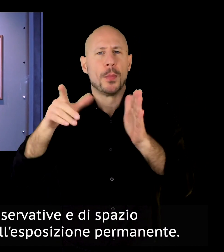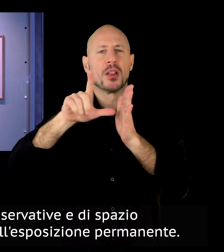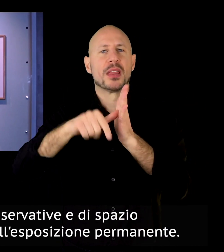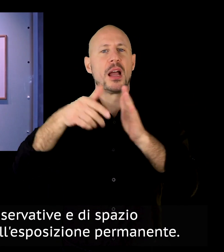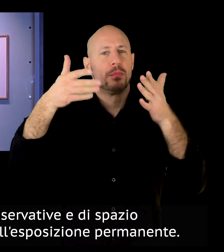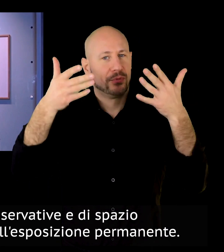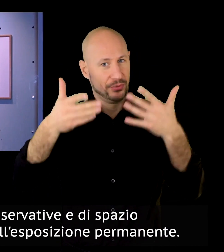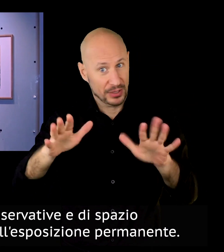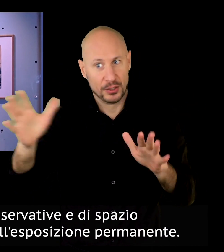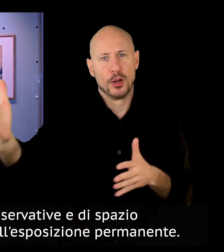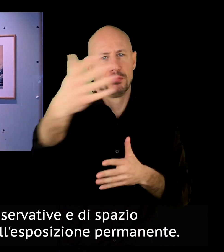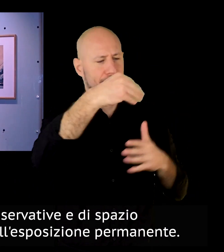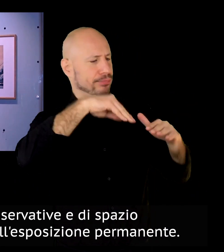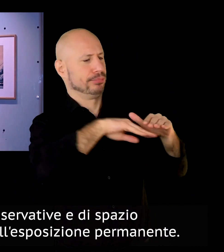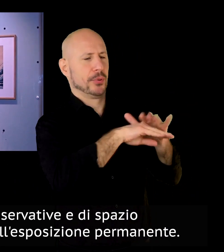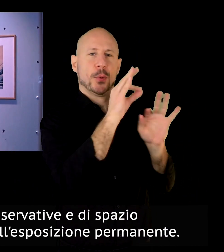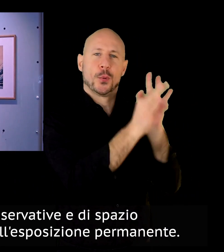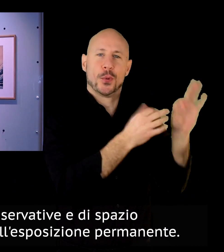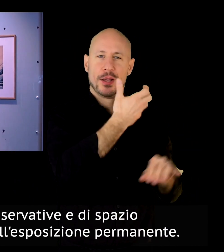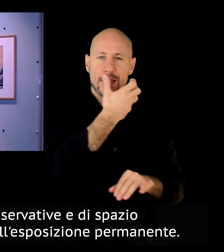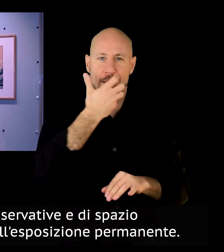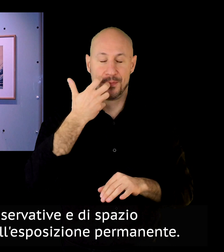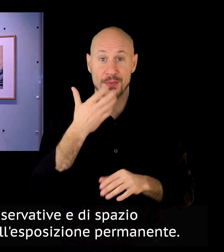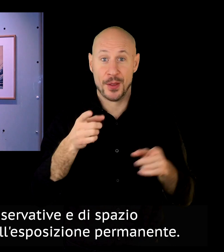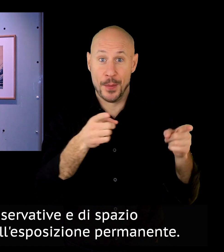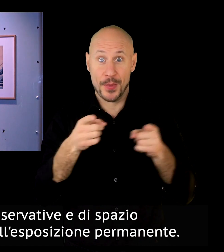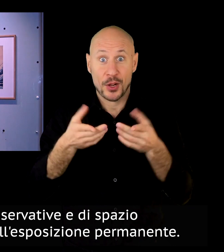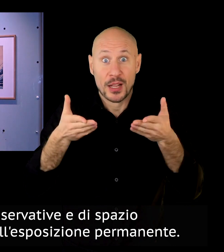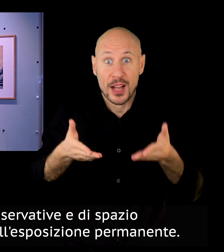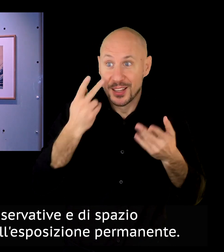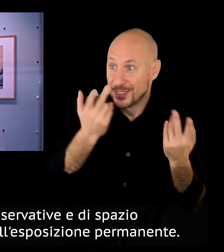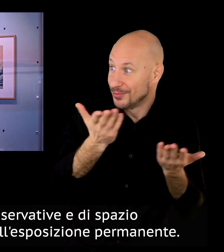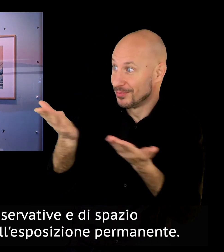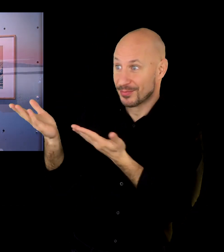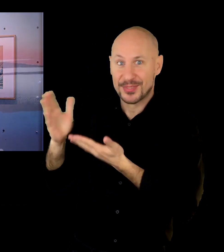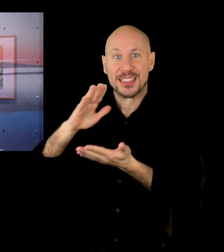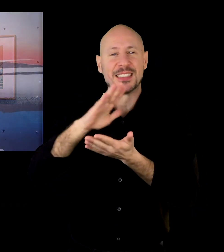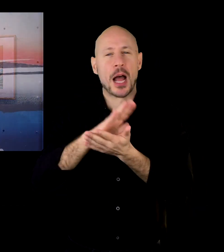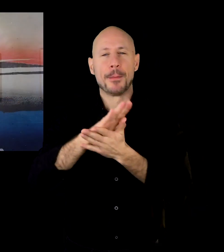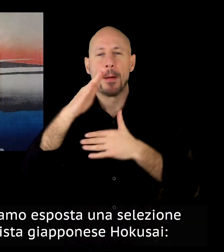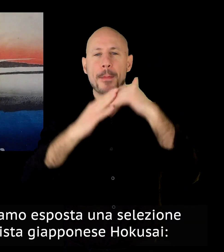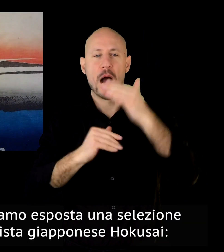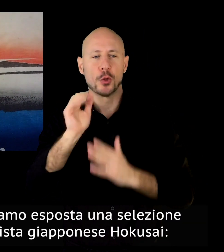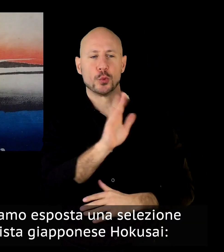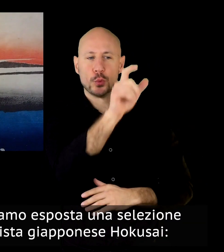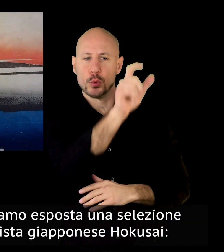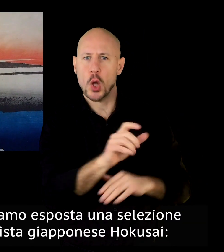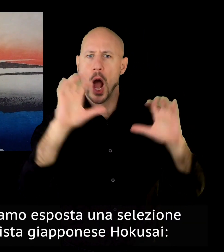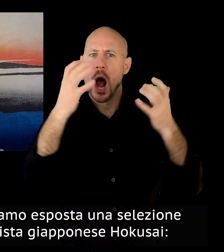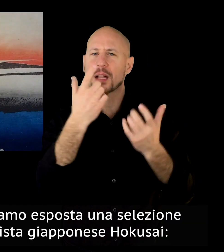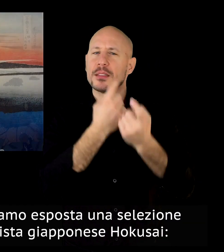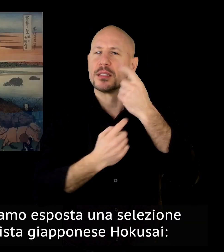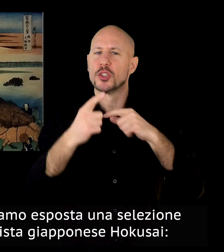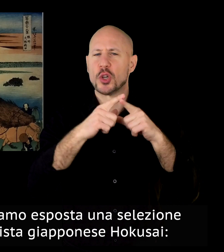che per ragioni conservative e di spazio non possono far parte dell'esposizione permanente attualmente infatti